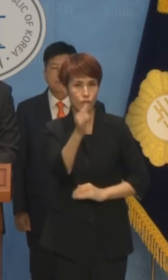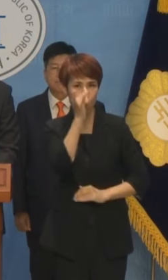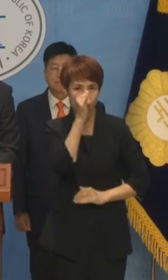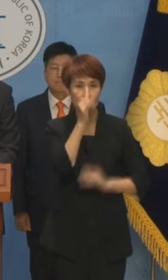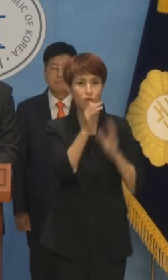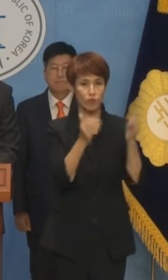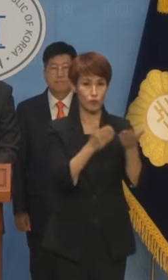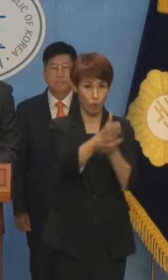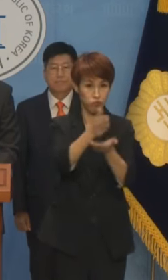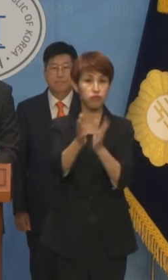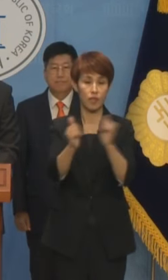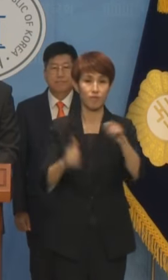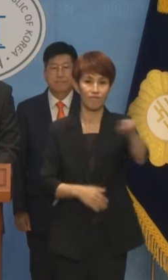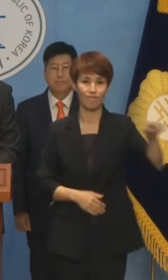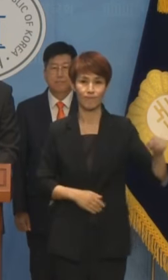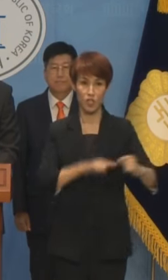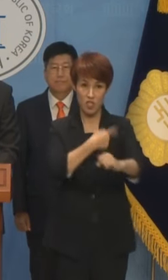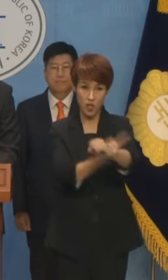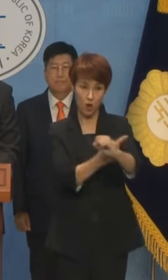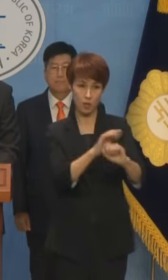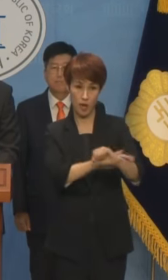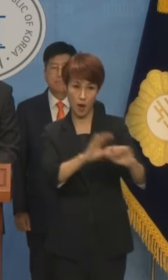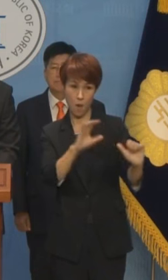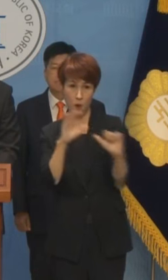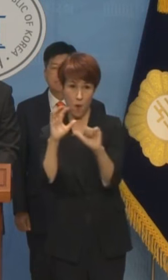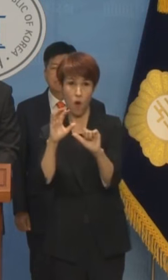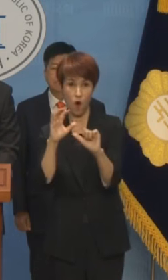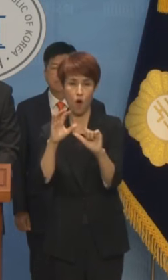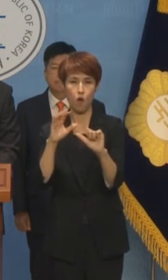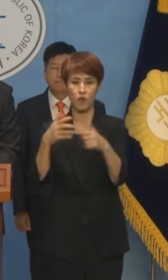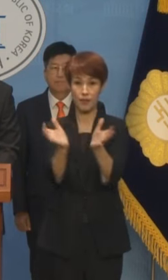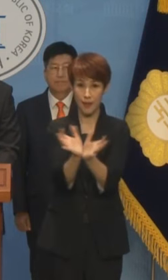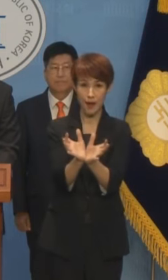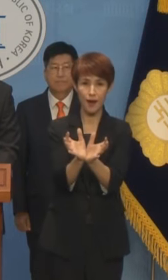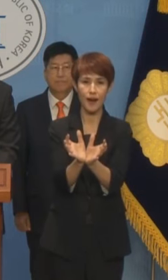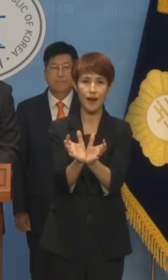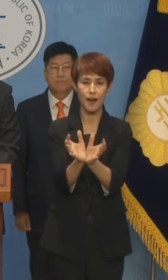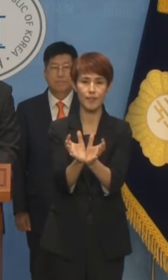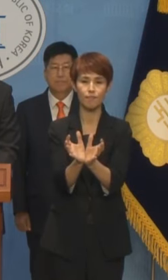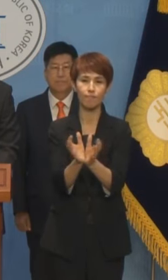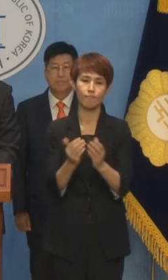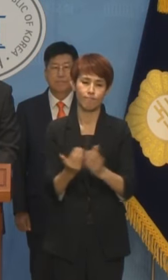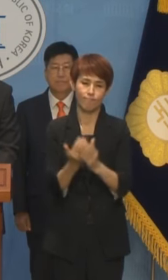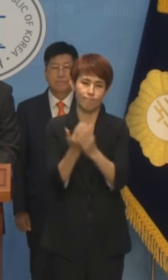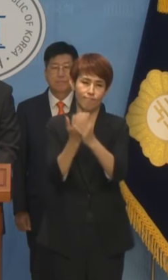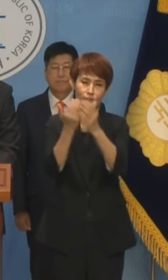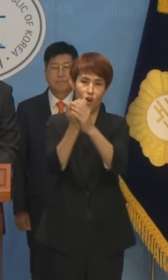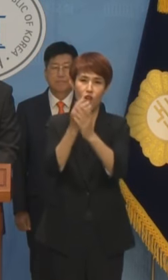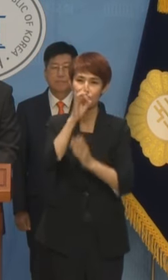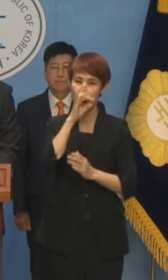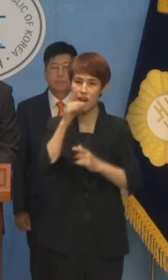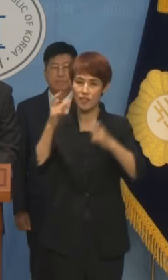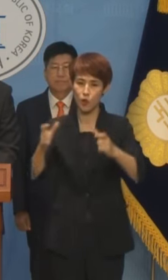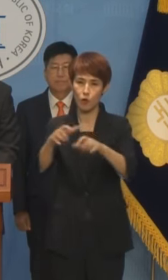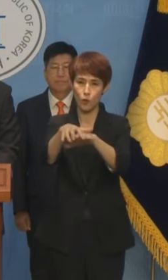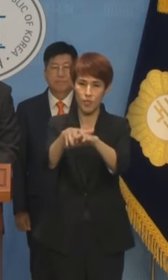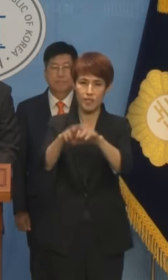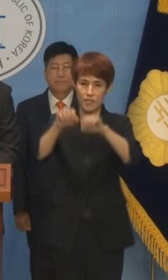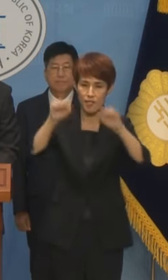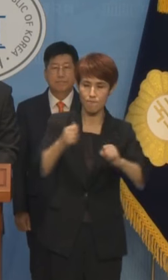전문가들입니다. 이들의 능력을 활용한다면 우리 당은 빠르게 중앙에서부터 지역에 이르는 조직과